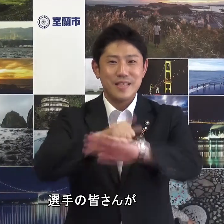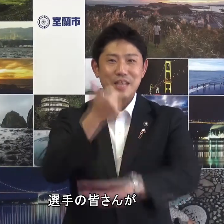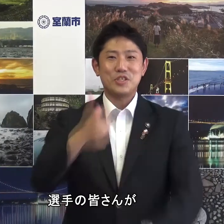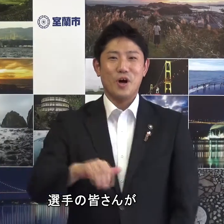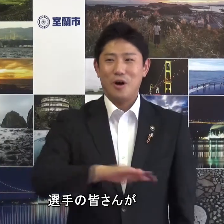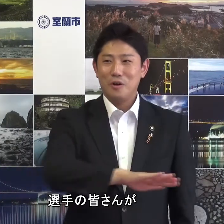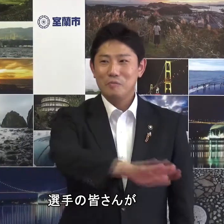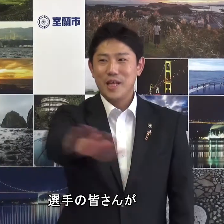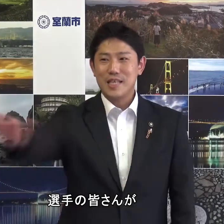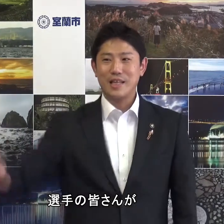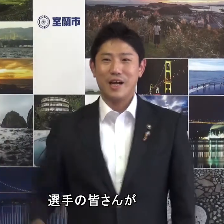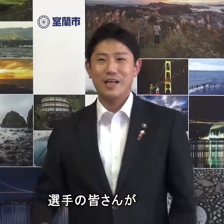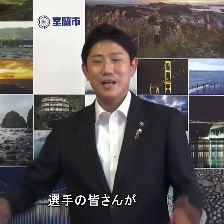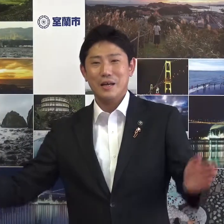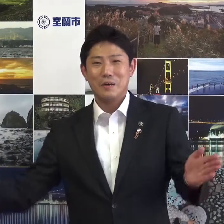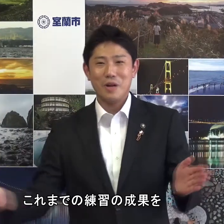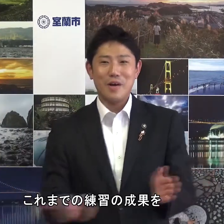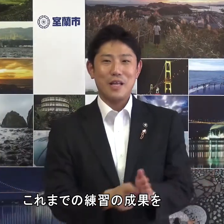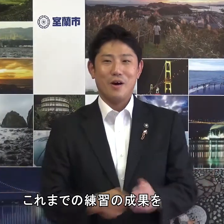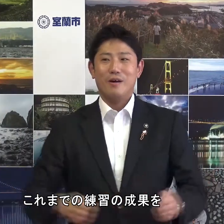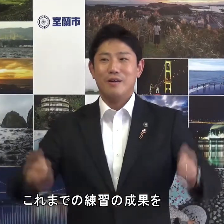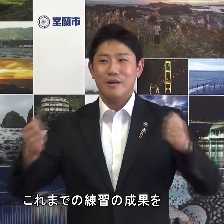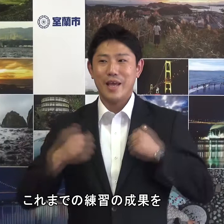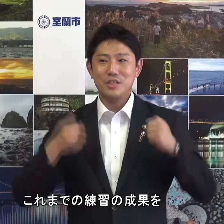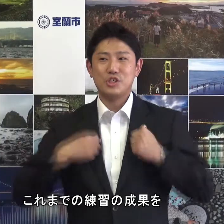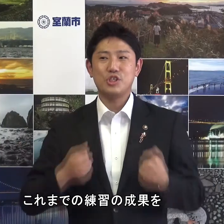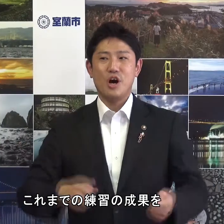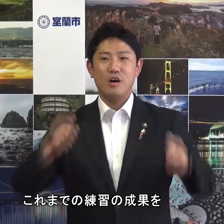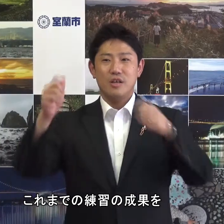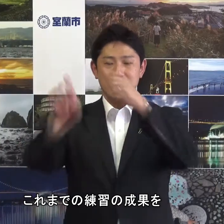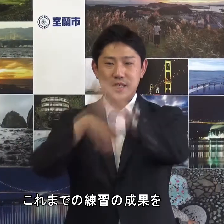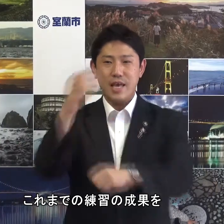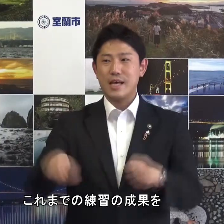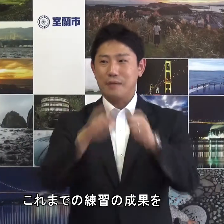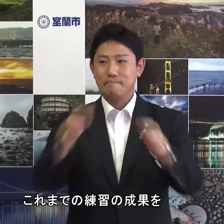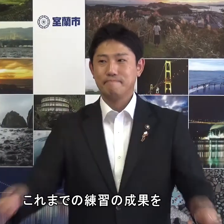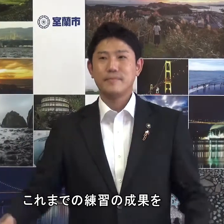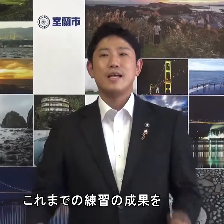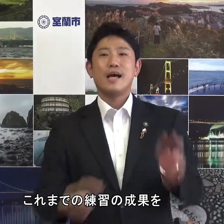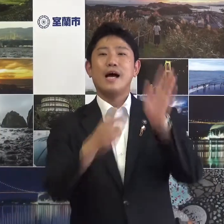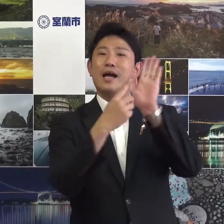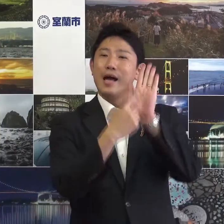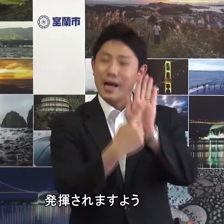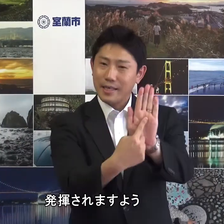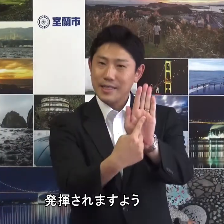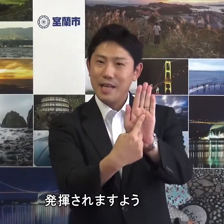選手の皆さんがこれまでの練習の成果が発揮されます